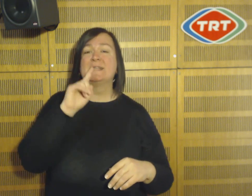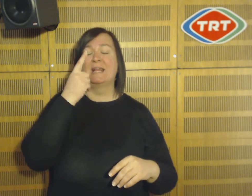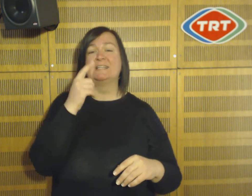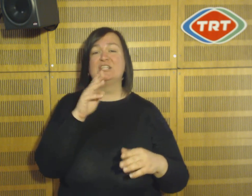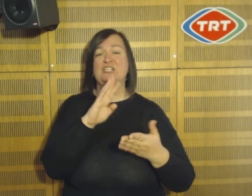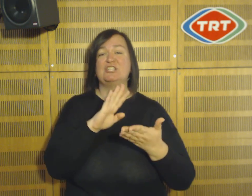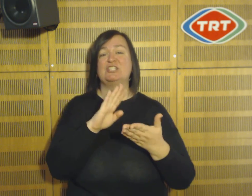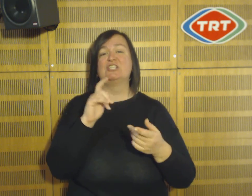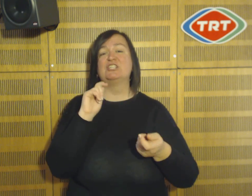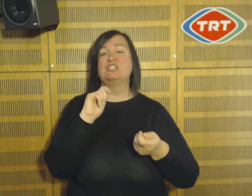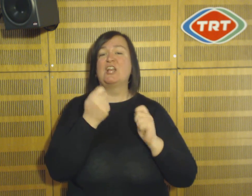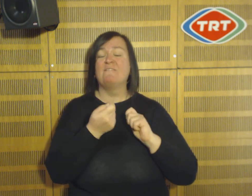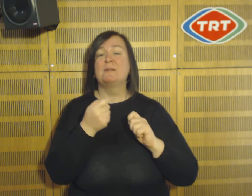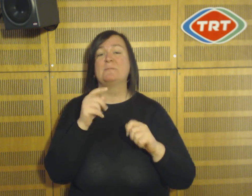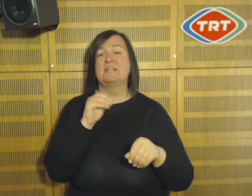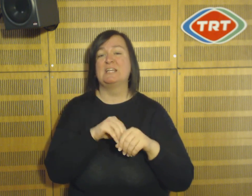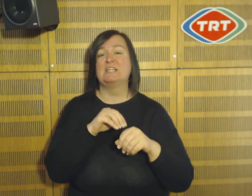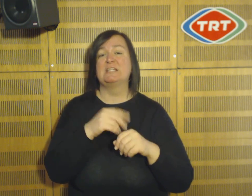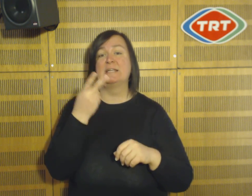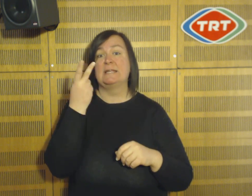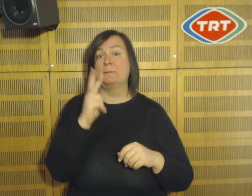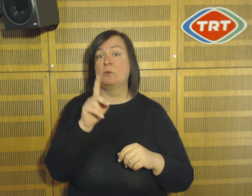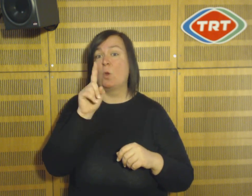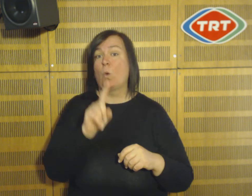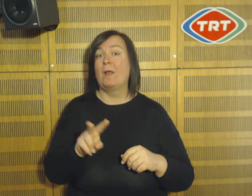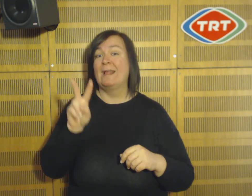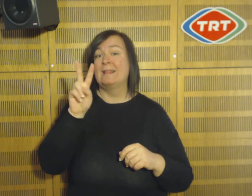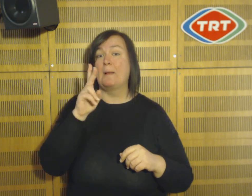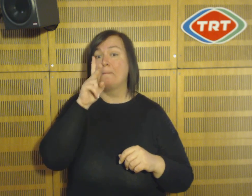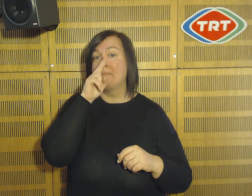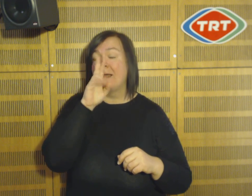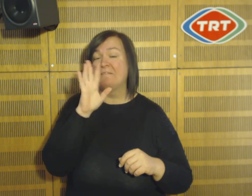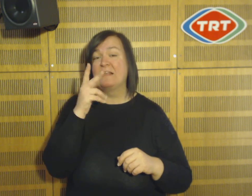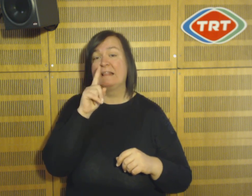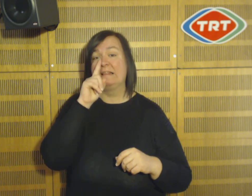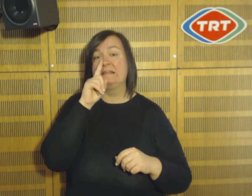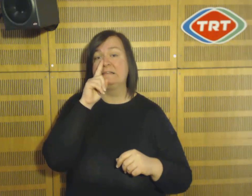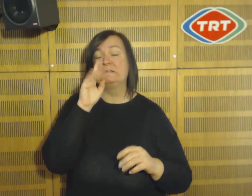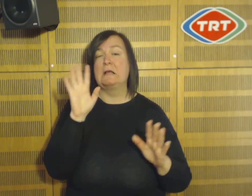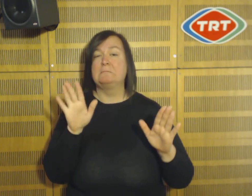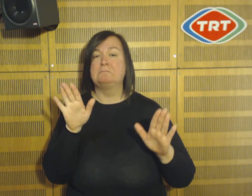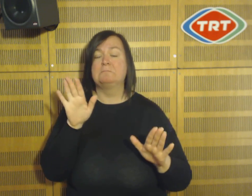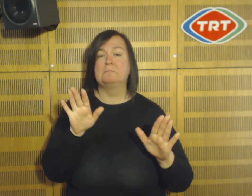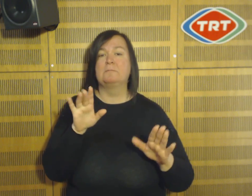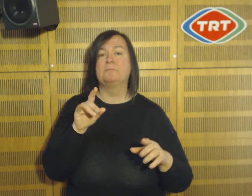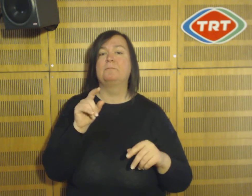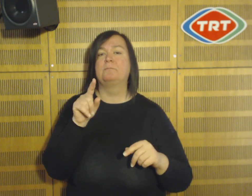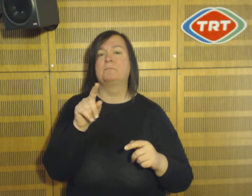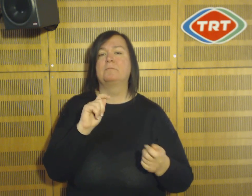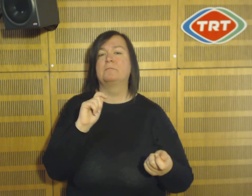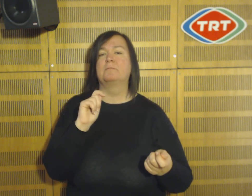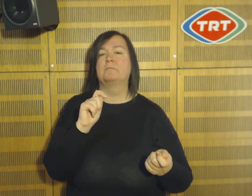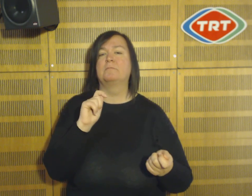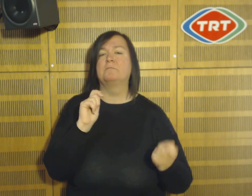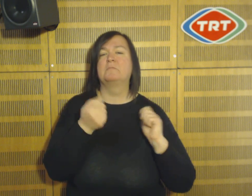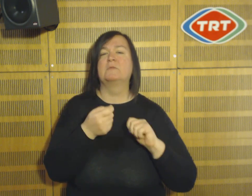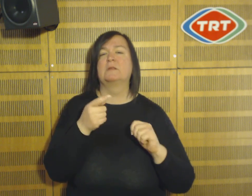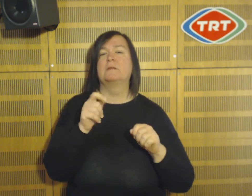içi ortamda sunulacak olup 2017 yılının Mart veya nisan ayında Aslında hizmete açılması Aslında yayınlanması